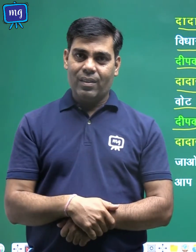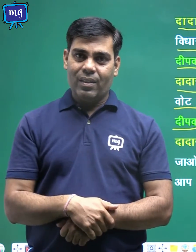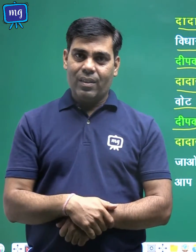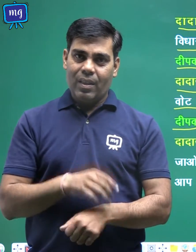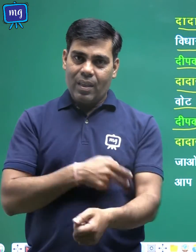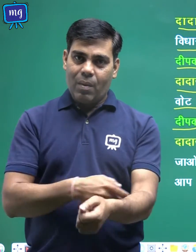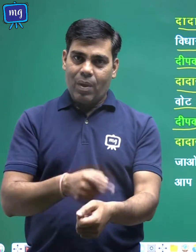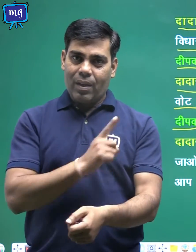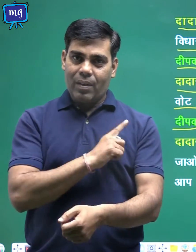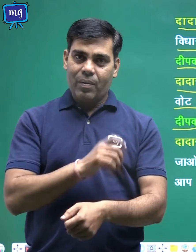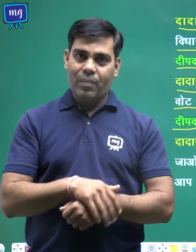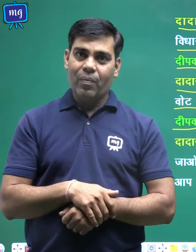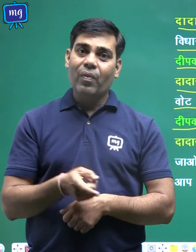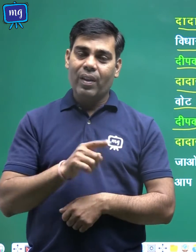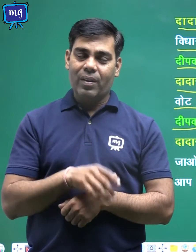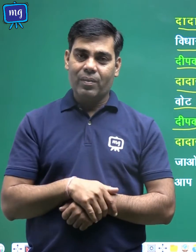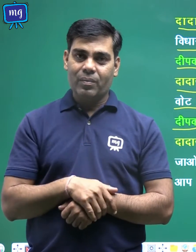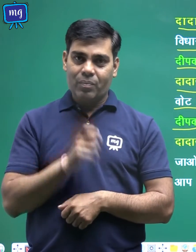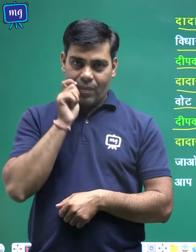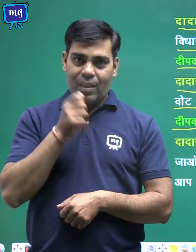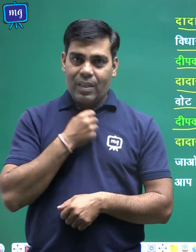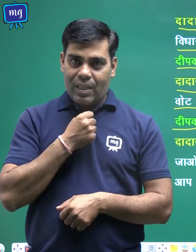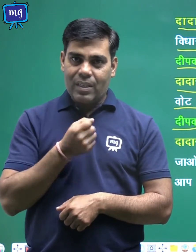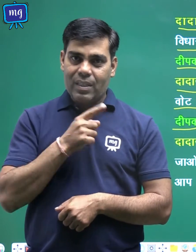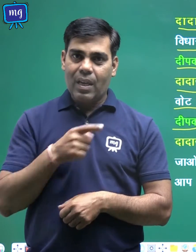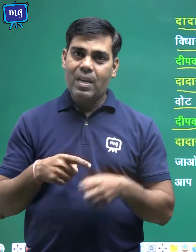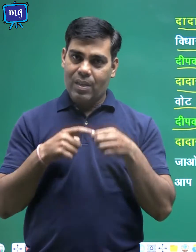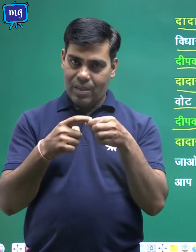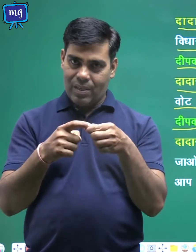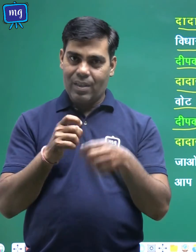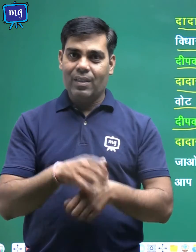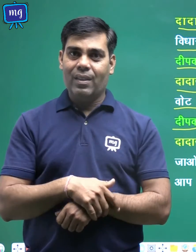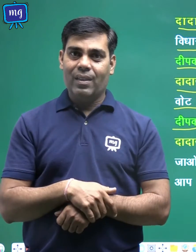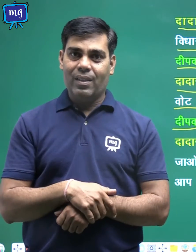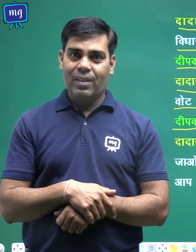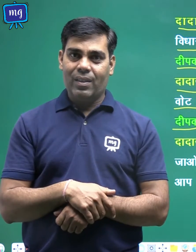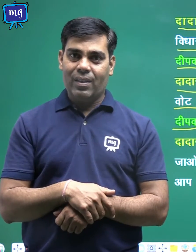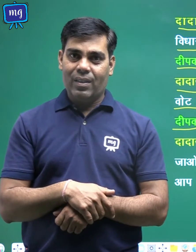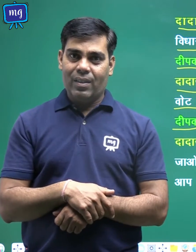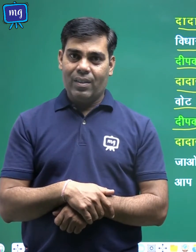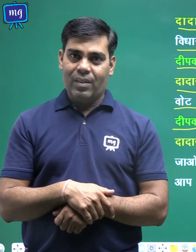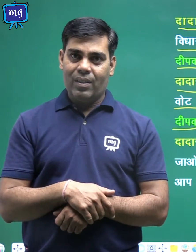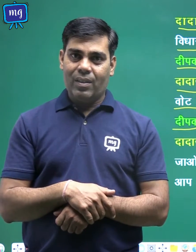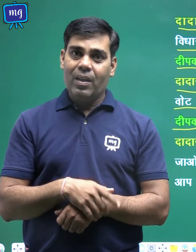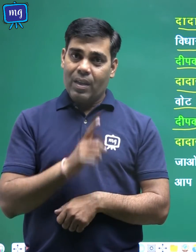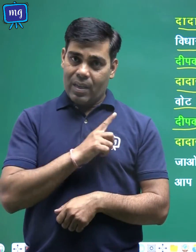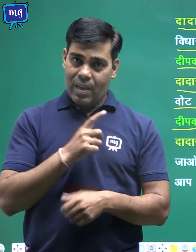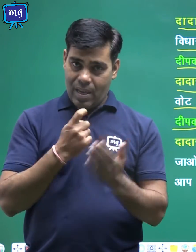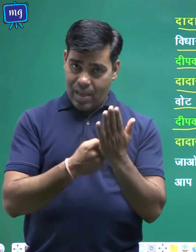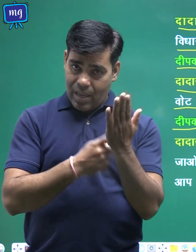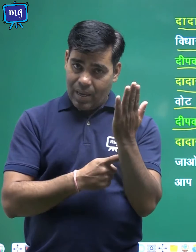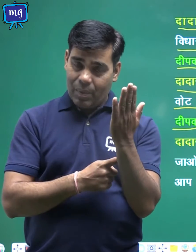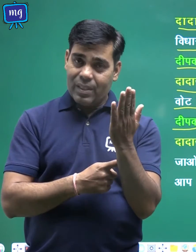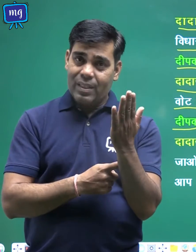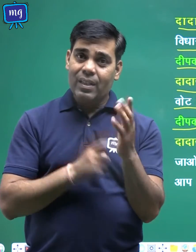दीपक फिर दादाजी से प्रश्न करता है कि प्रतिनिधि